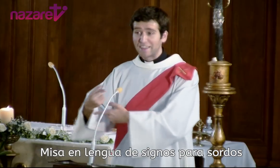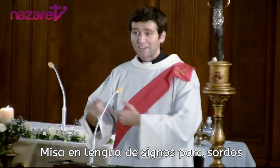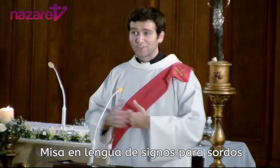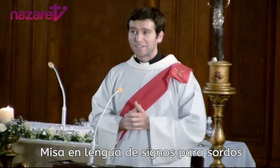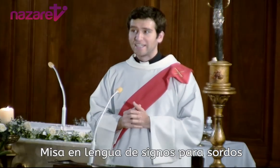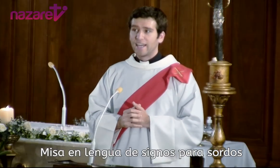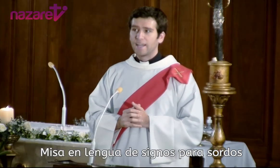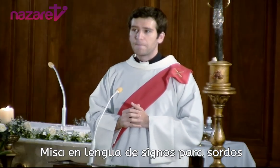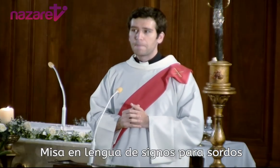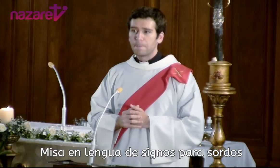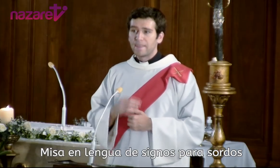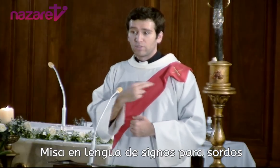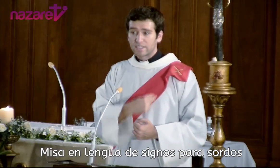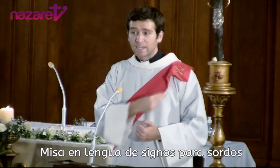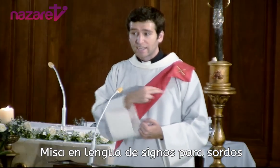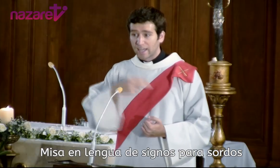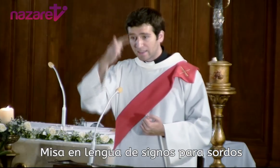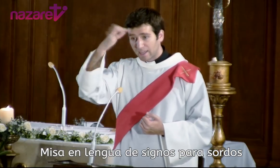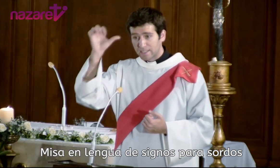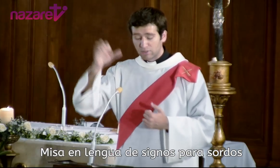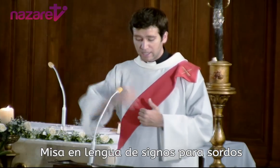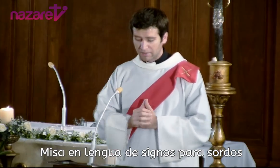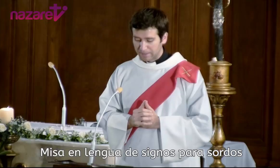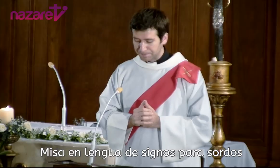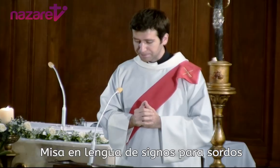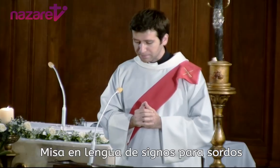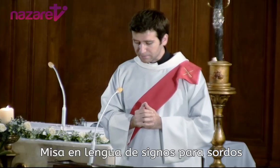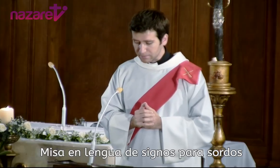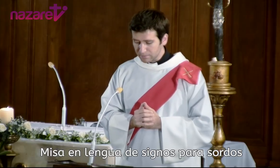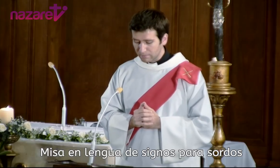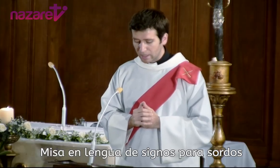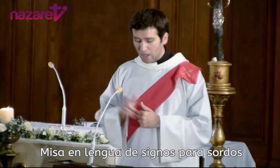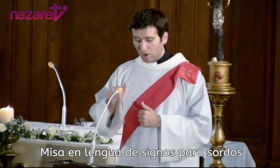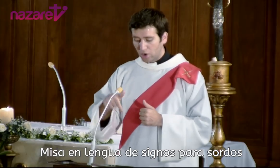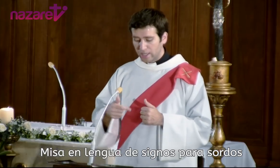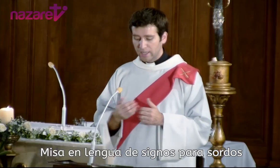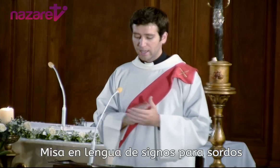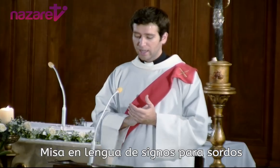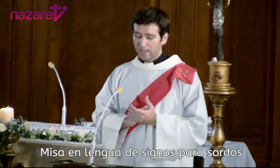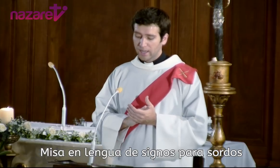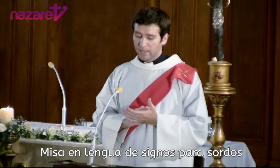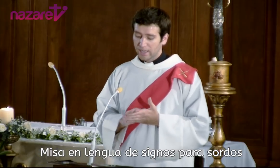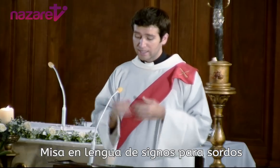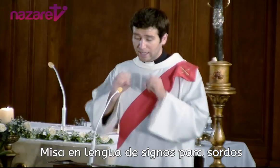tradición de nuestras creencias, de nuestra fe. Hoy está